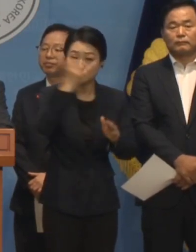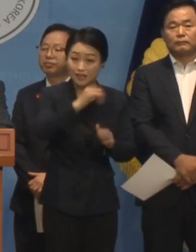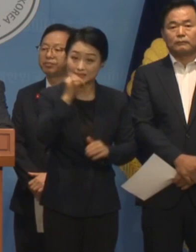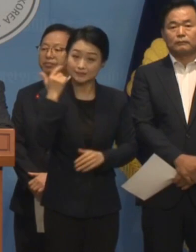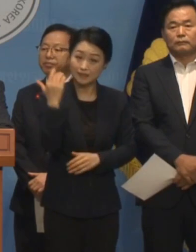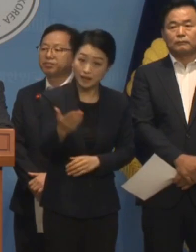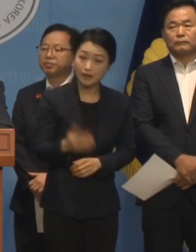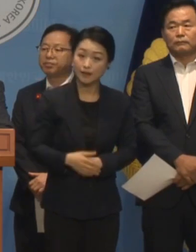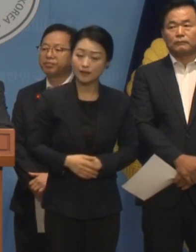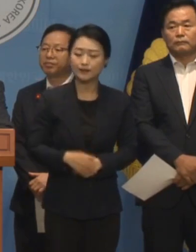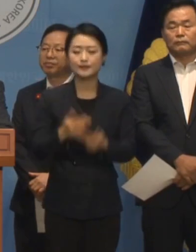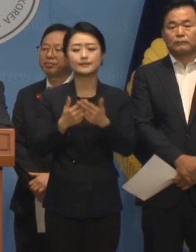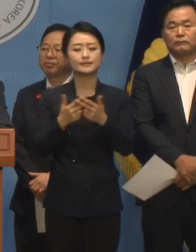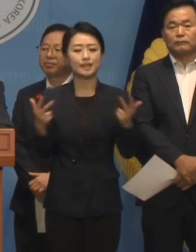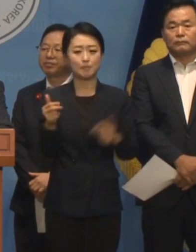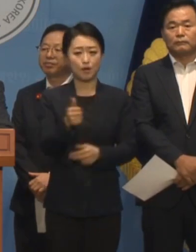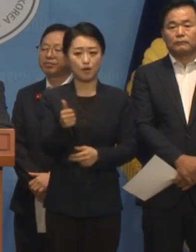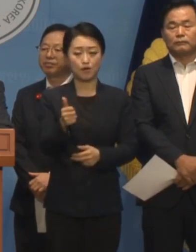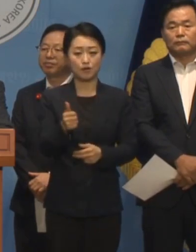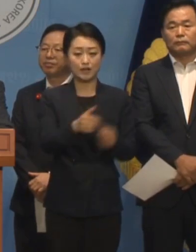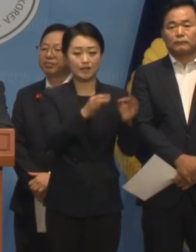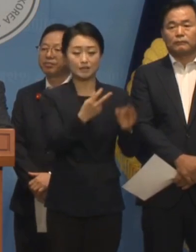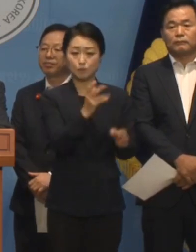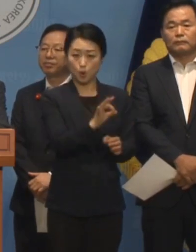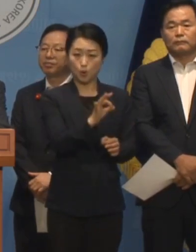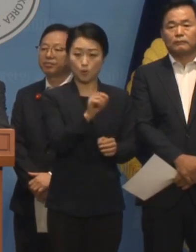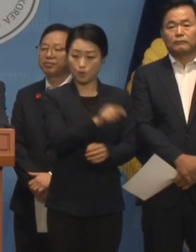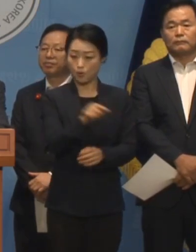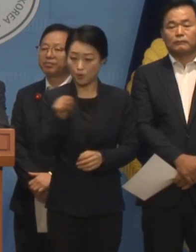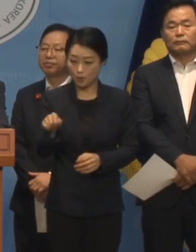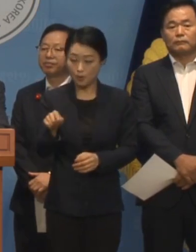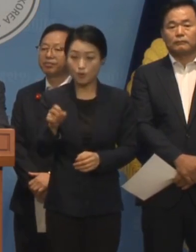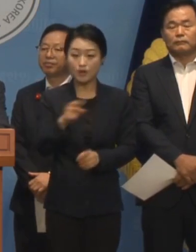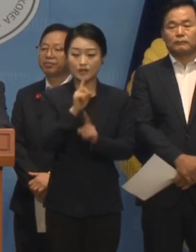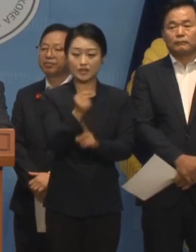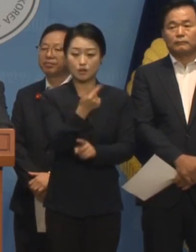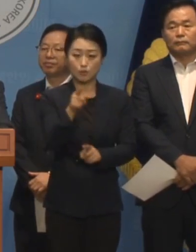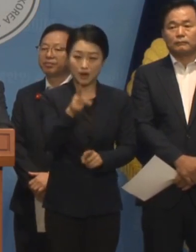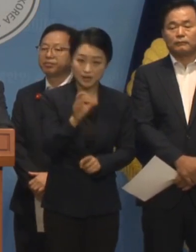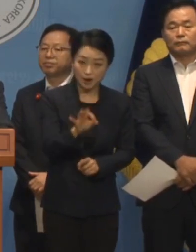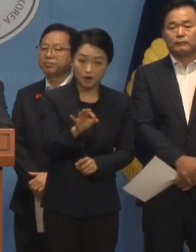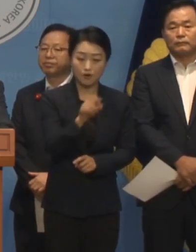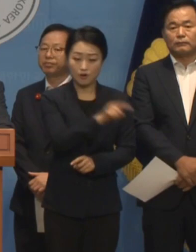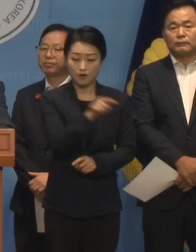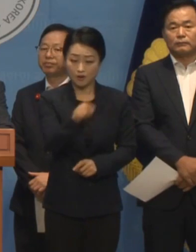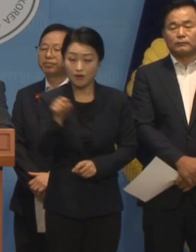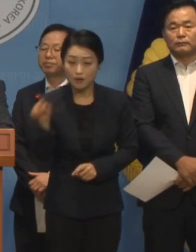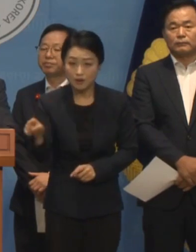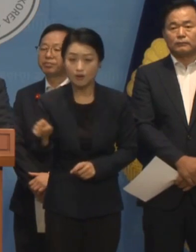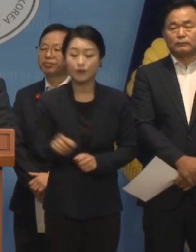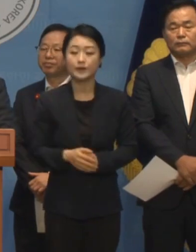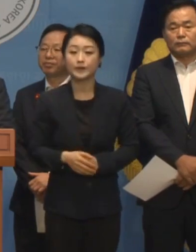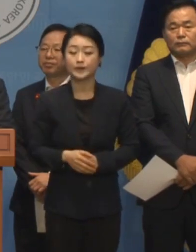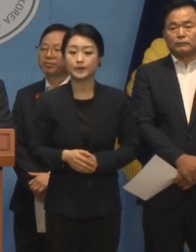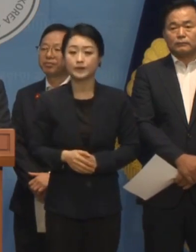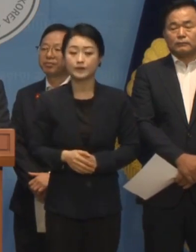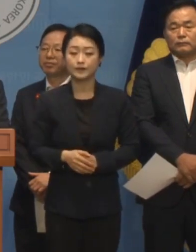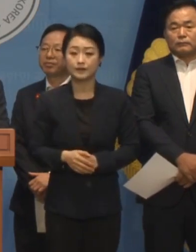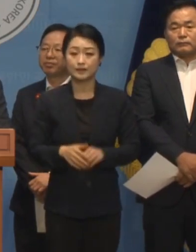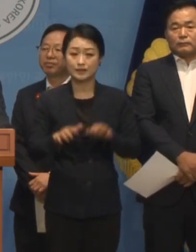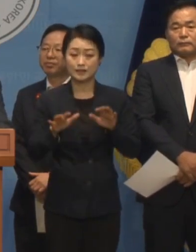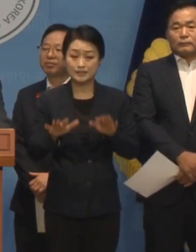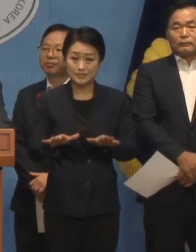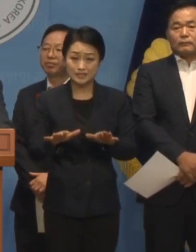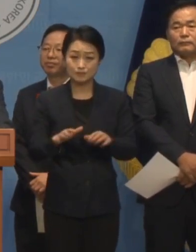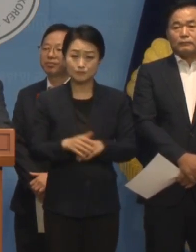있다면 이재명 전 대표 그리고 김용 전 부원장 그리고 이화영 전 부지사에게 자행해온 혀를